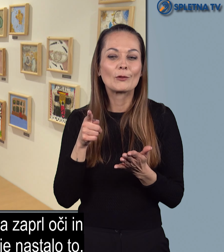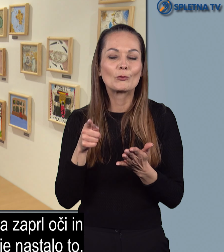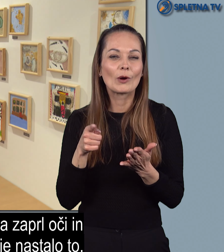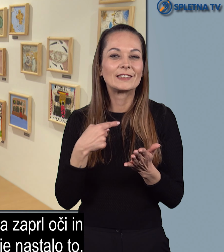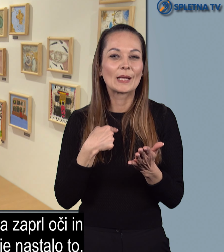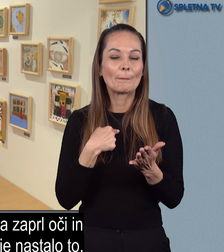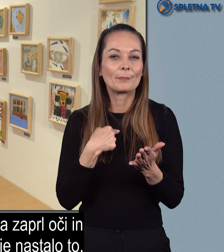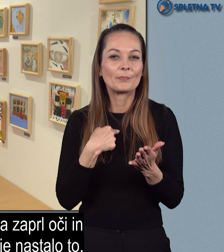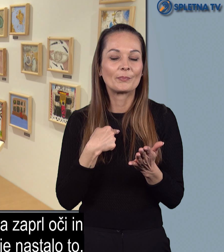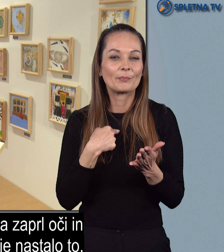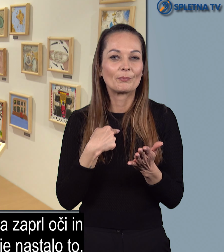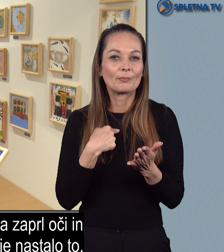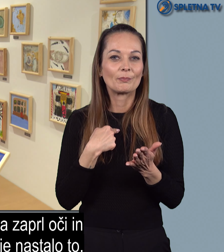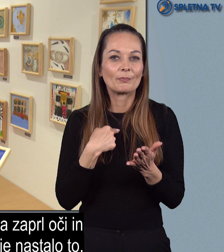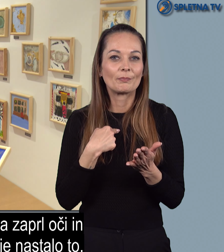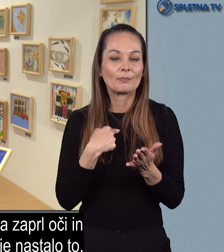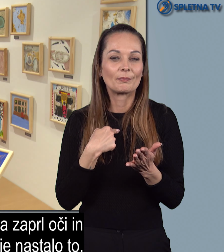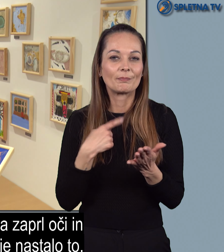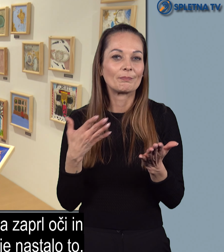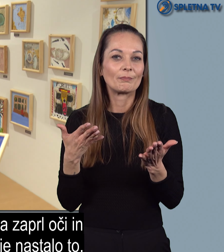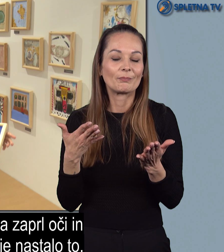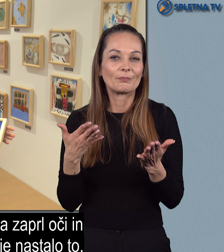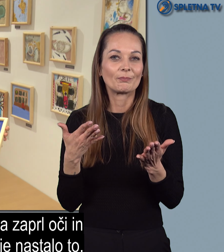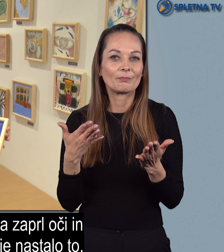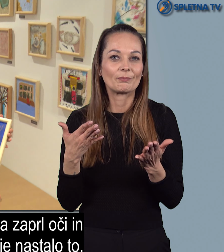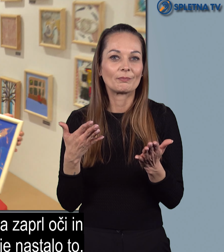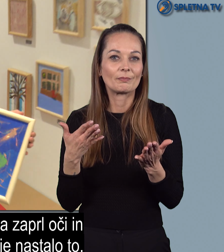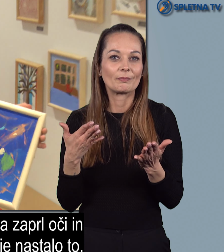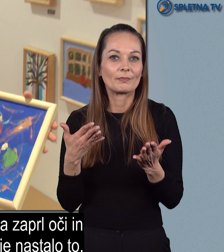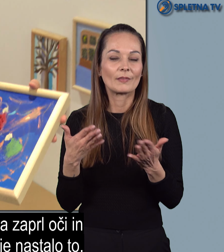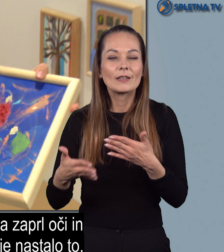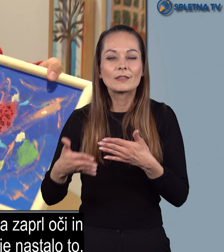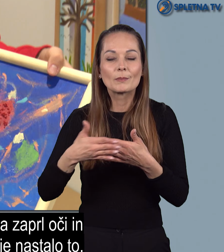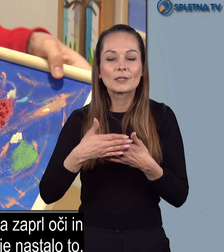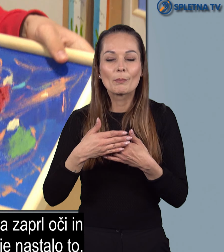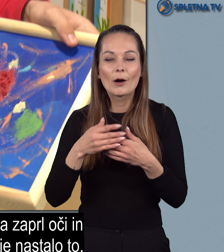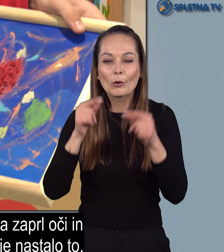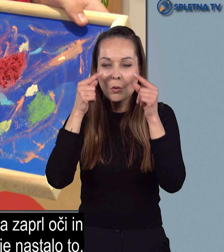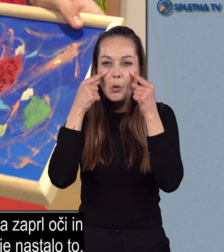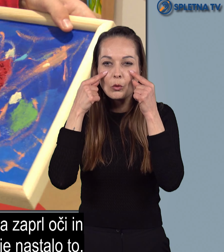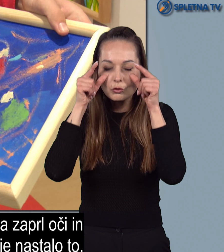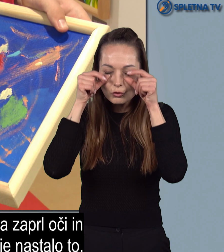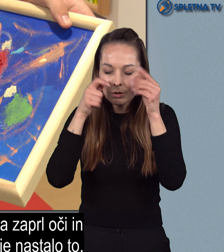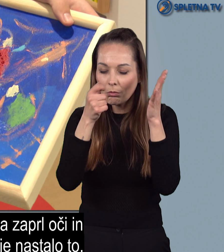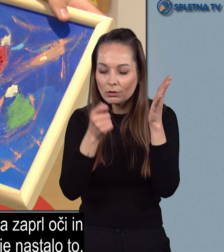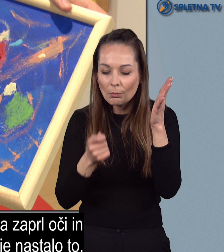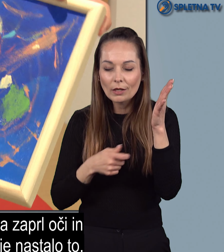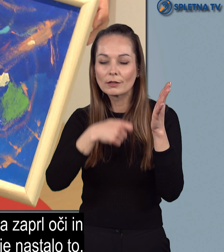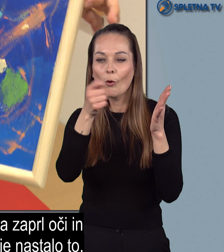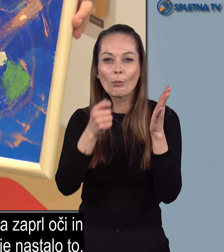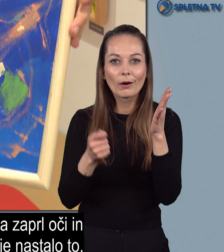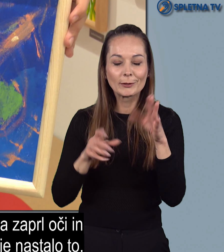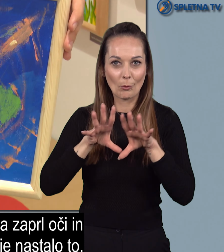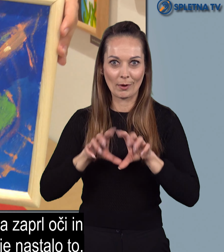Tukaj sem pa pač, ne vem, pač zaprl sem oči pa kar risal,